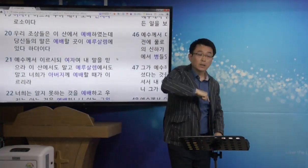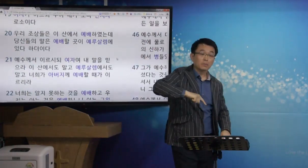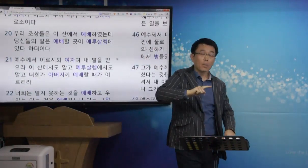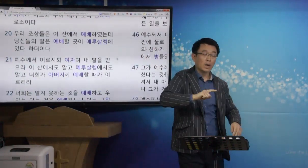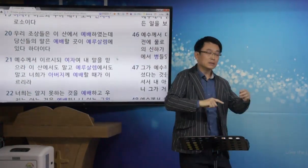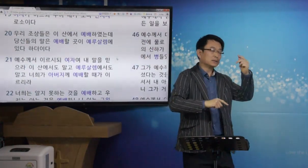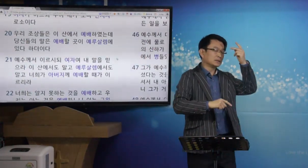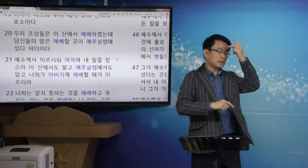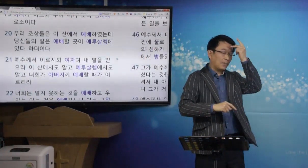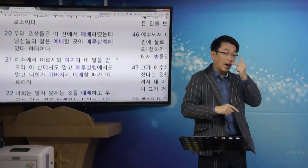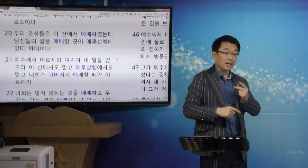우리